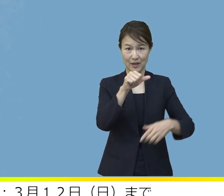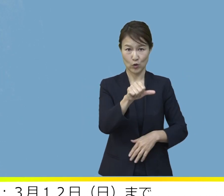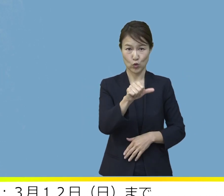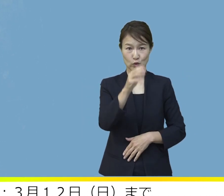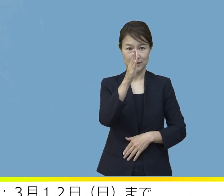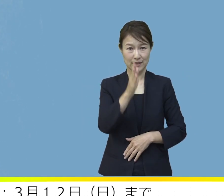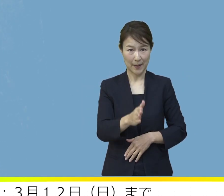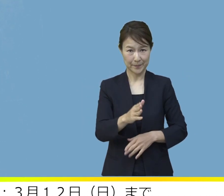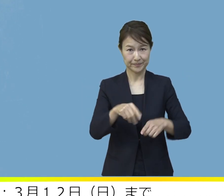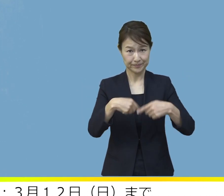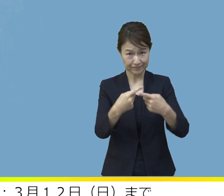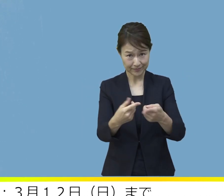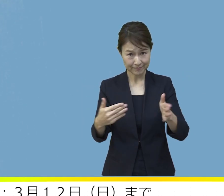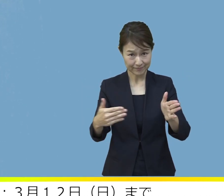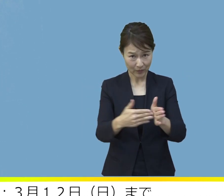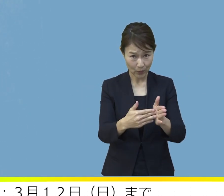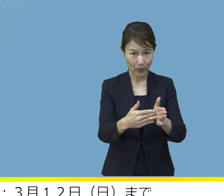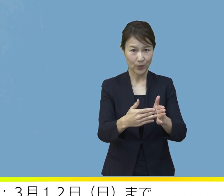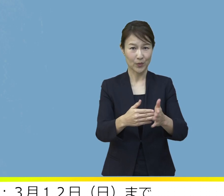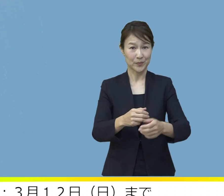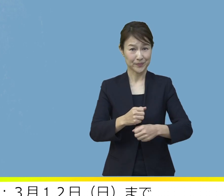午後5時30分